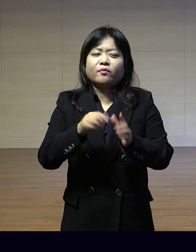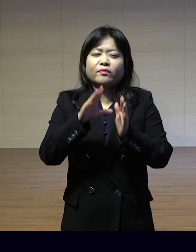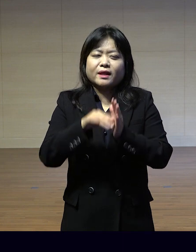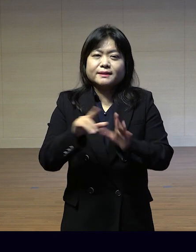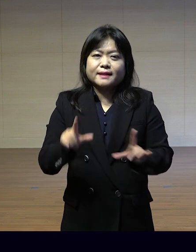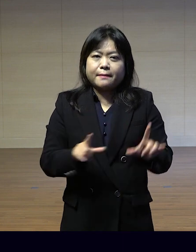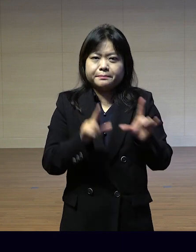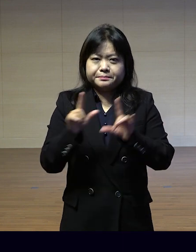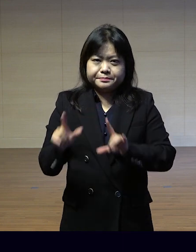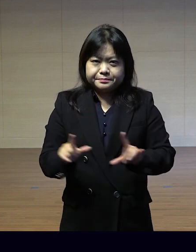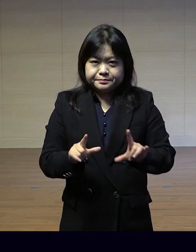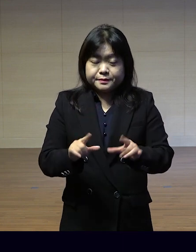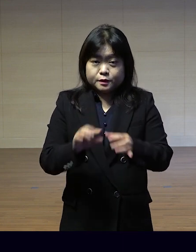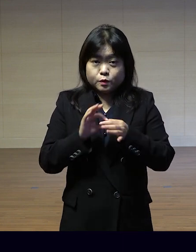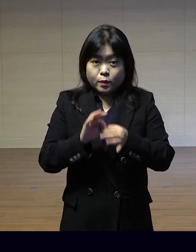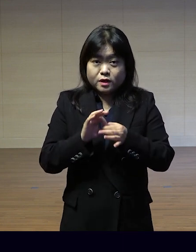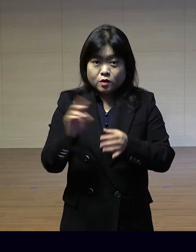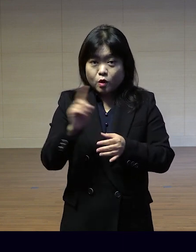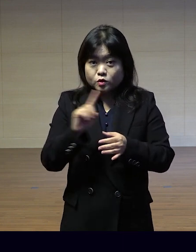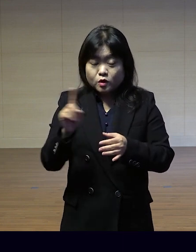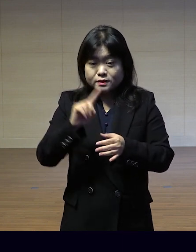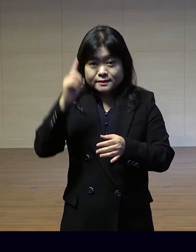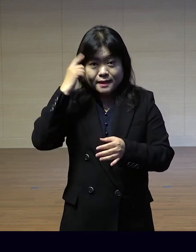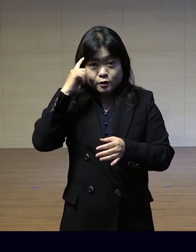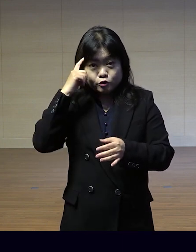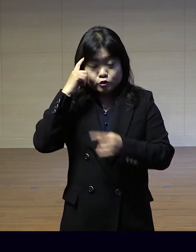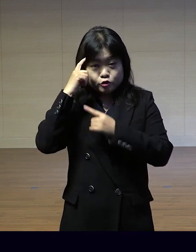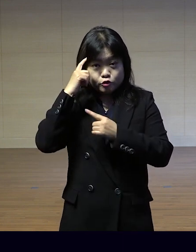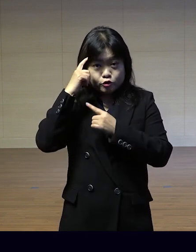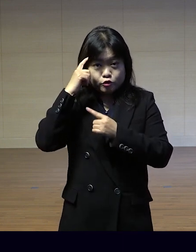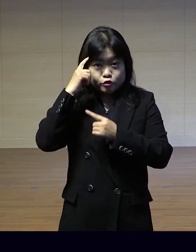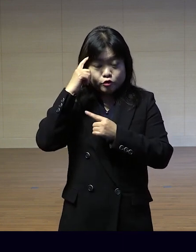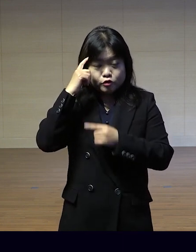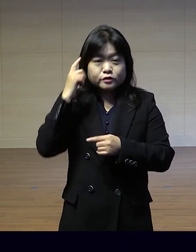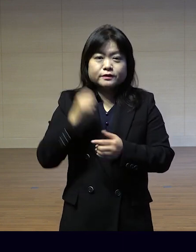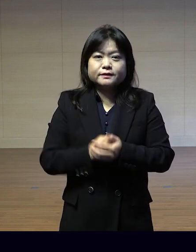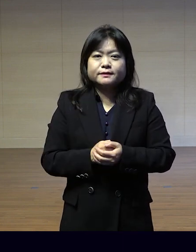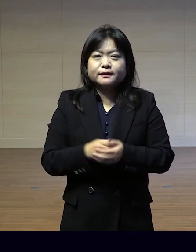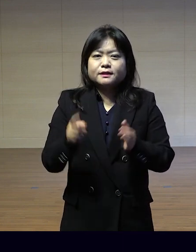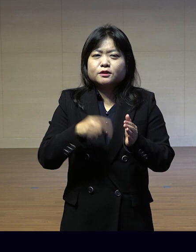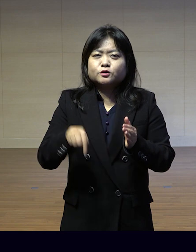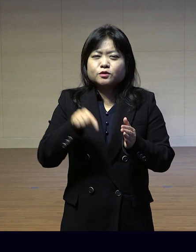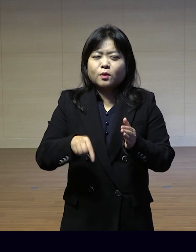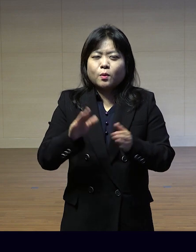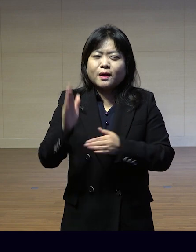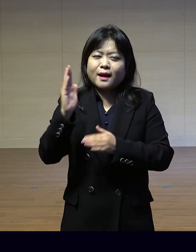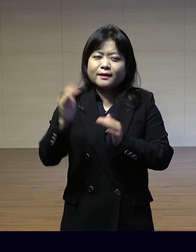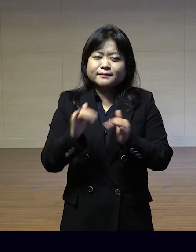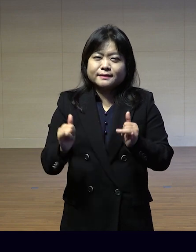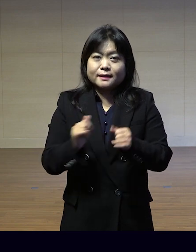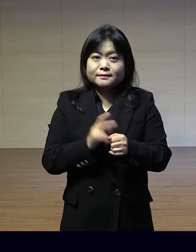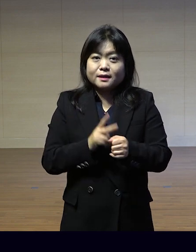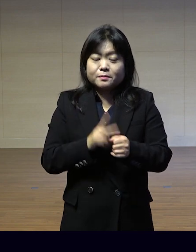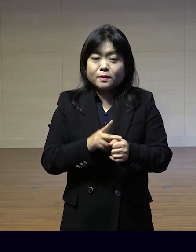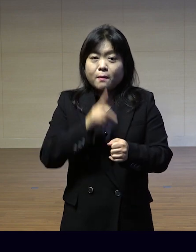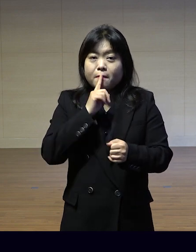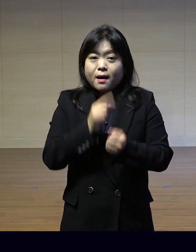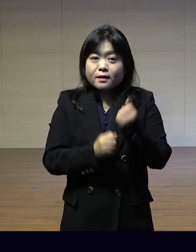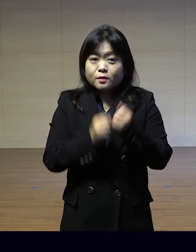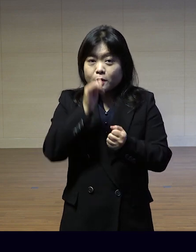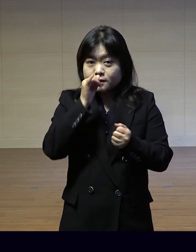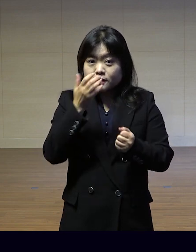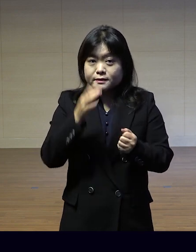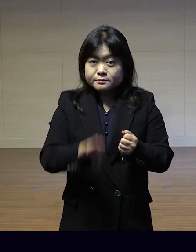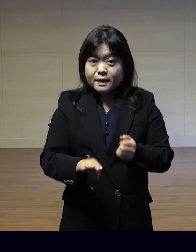삶을 통해서 어떤 사유를 했는지, 그 중에서도 오늘 우리 강연자 선생님께서도